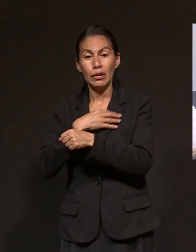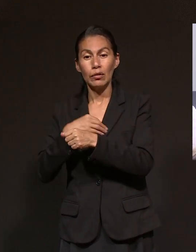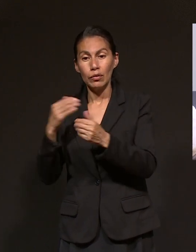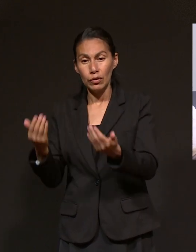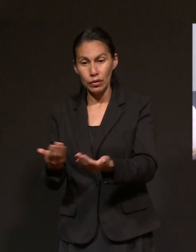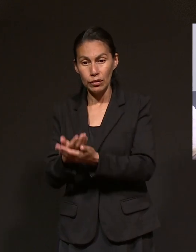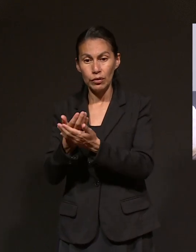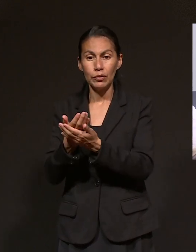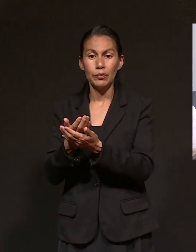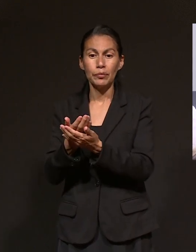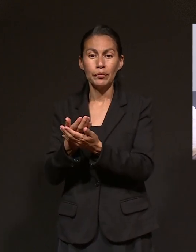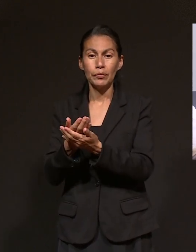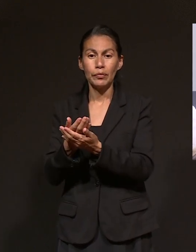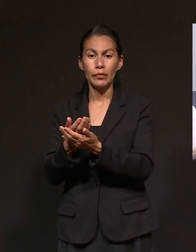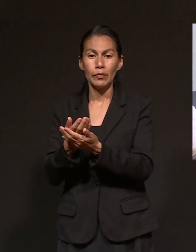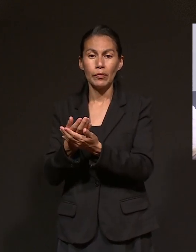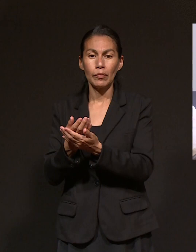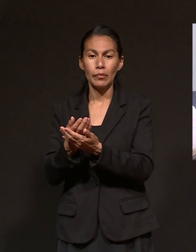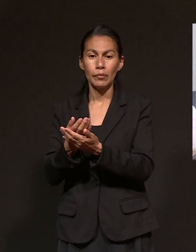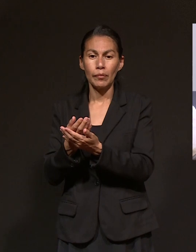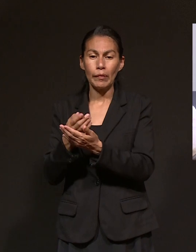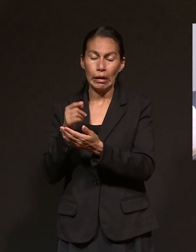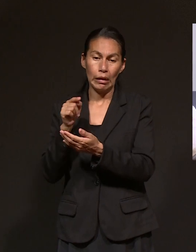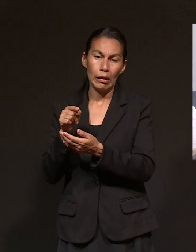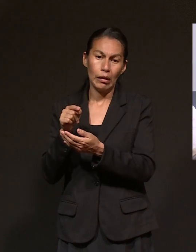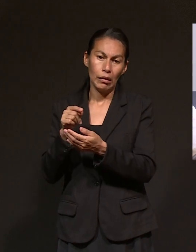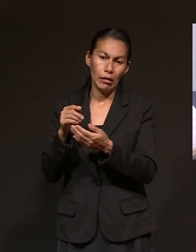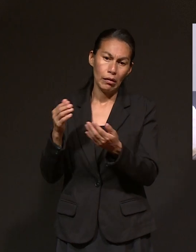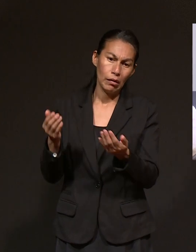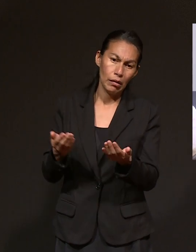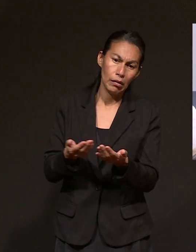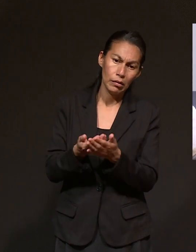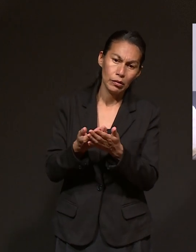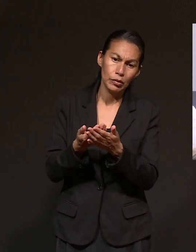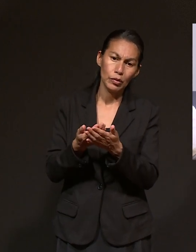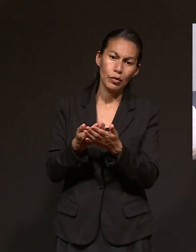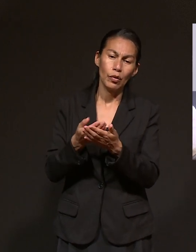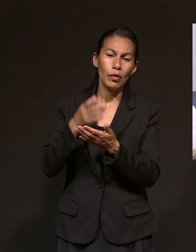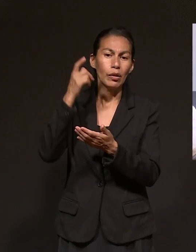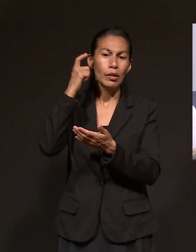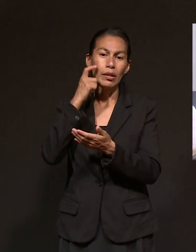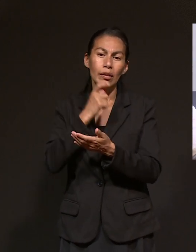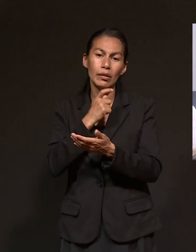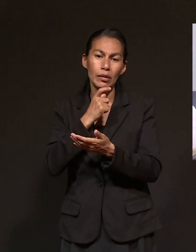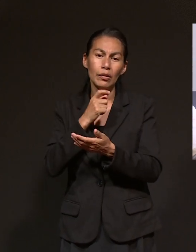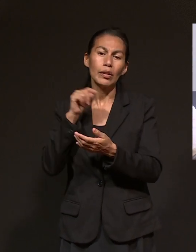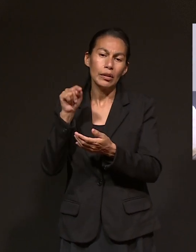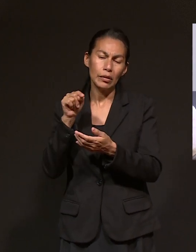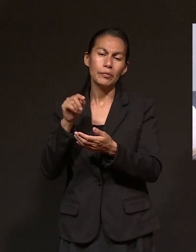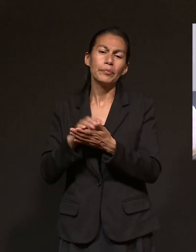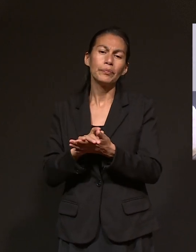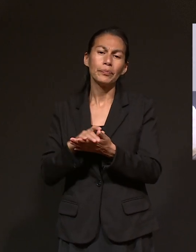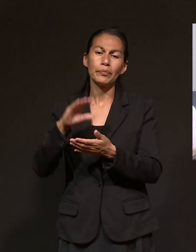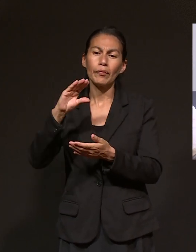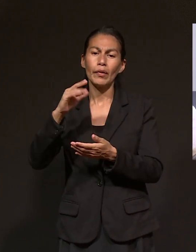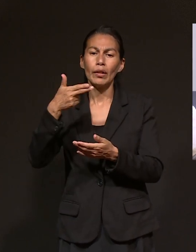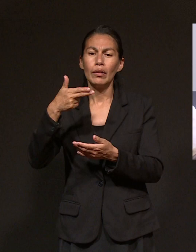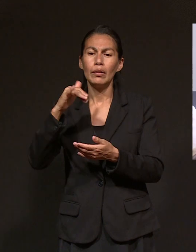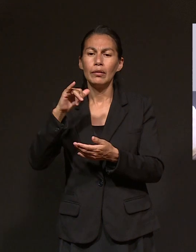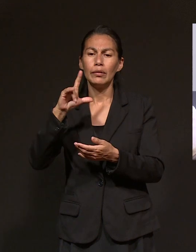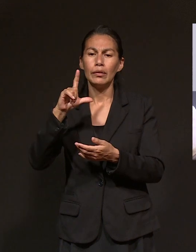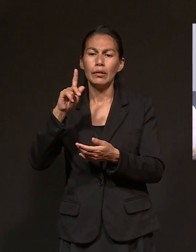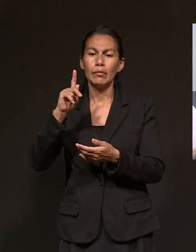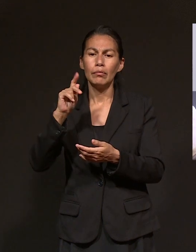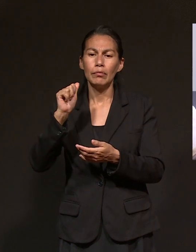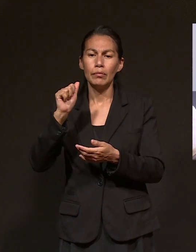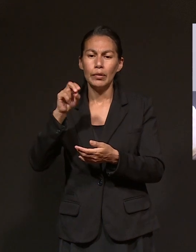un tercer hijo. No nació en Pachuca. Lo llevamos a Guerrero. Él